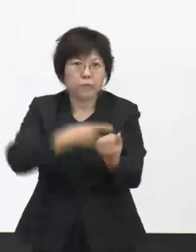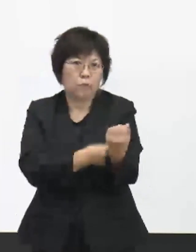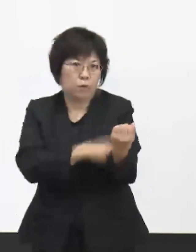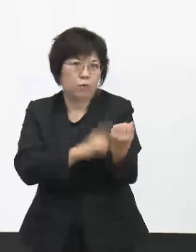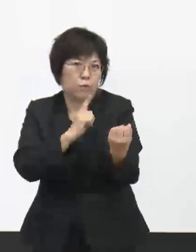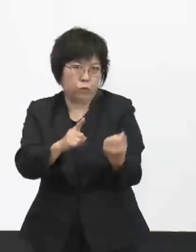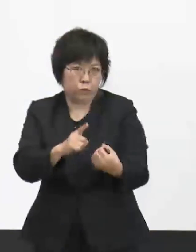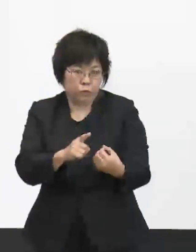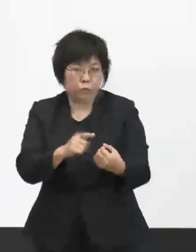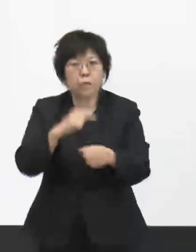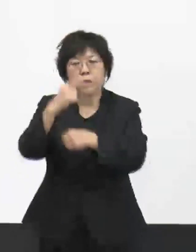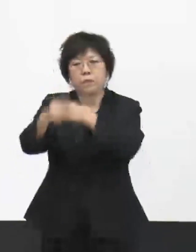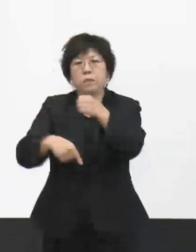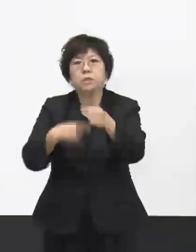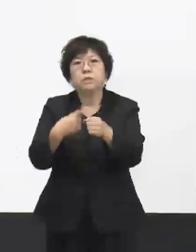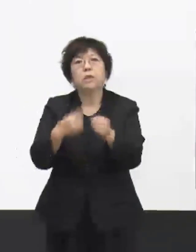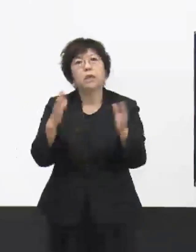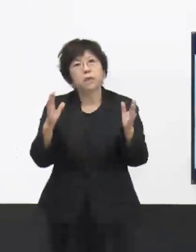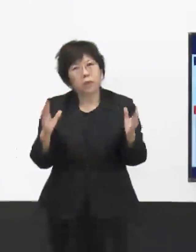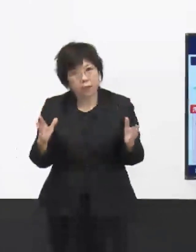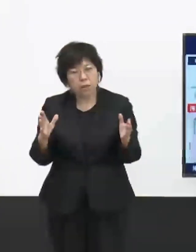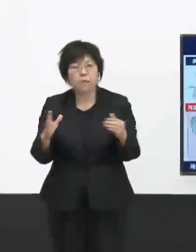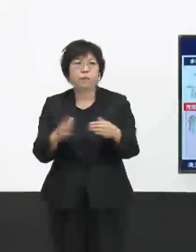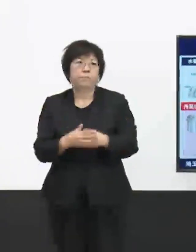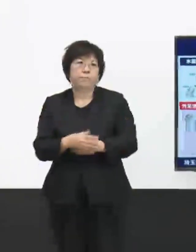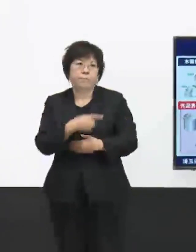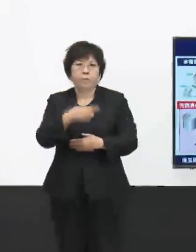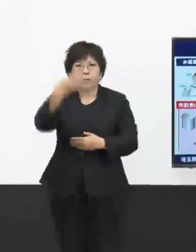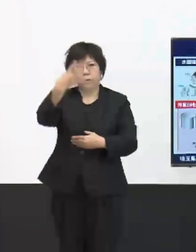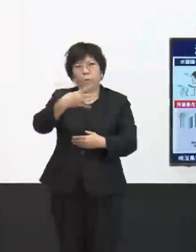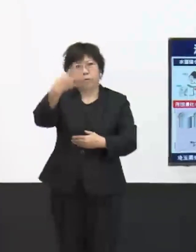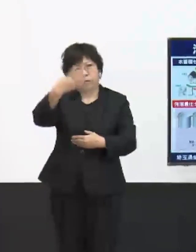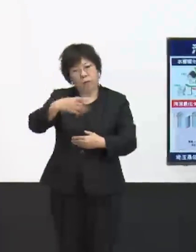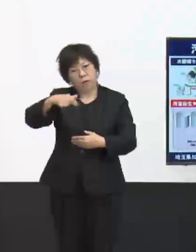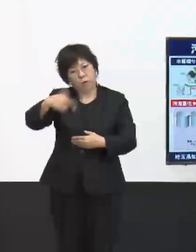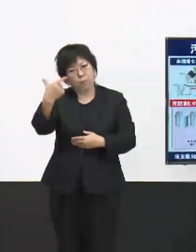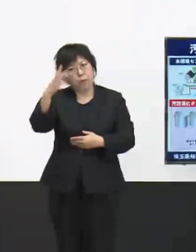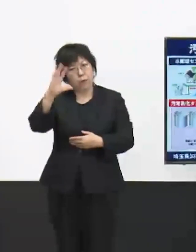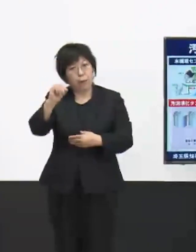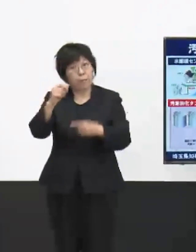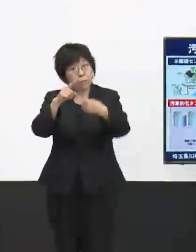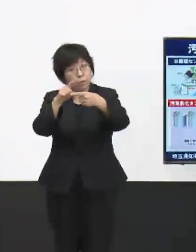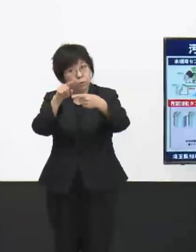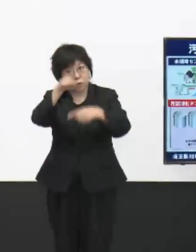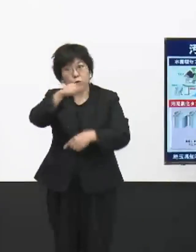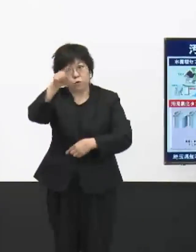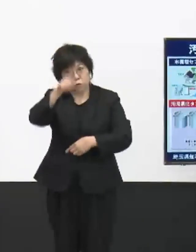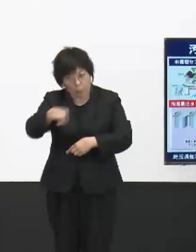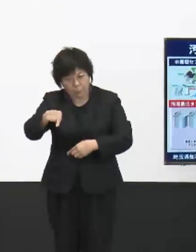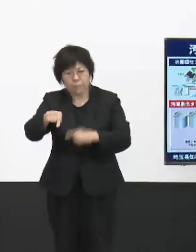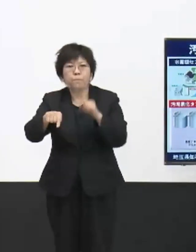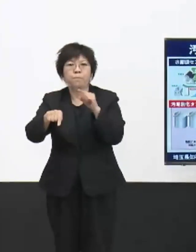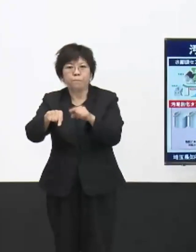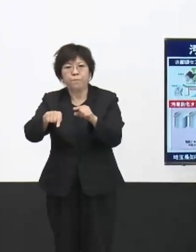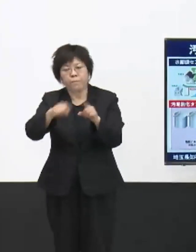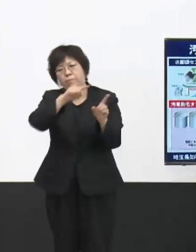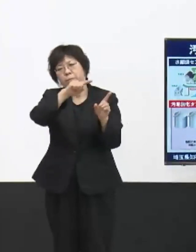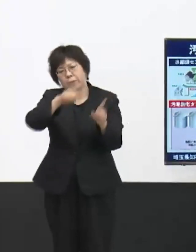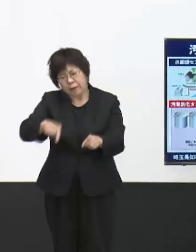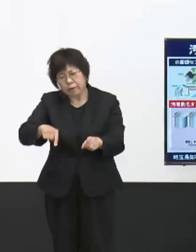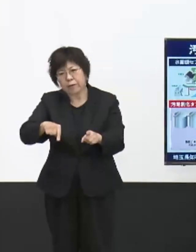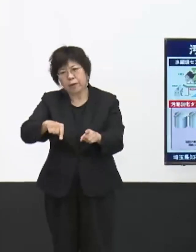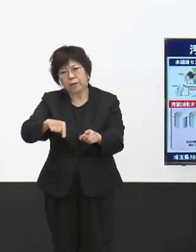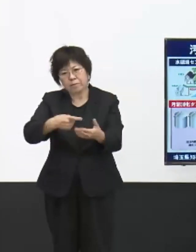って年間上にプラスして4600万トン分の温室効果ガスの削減